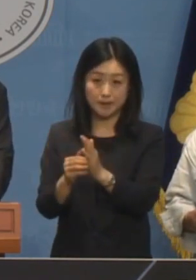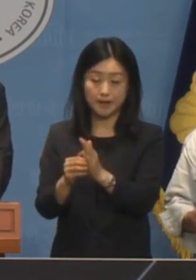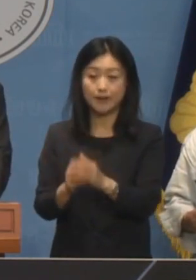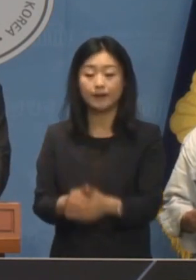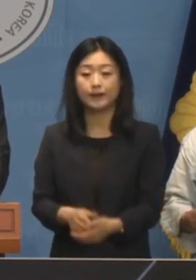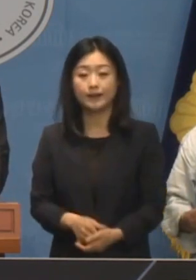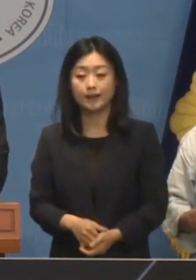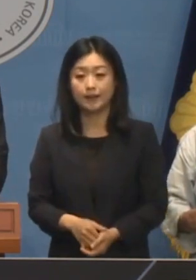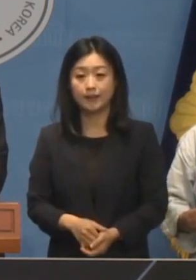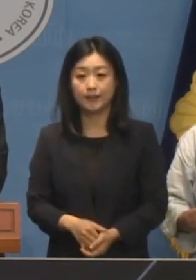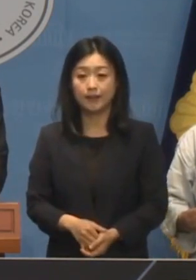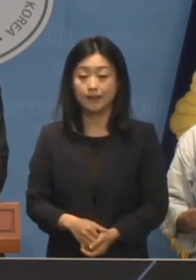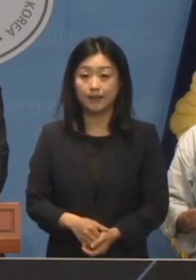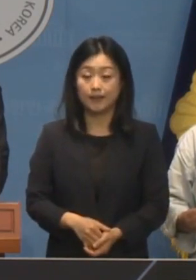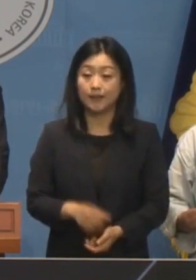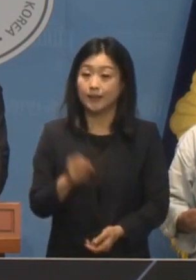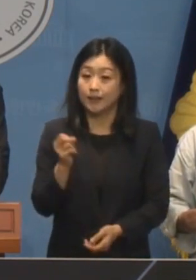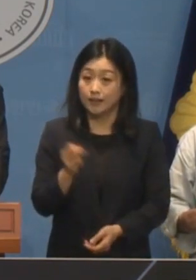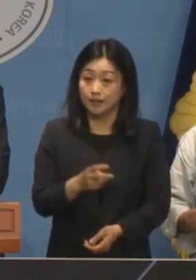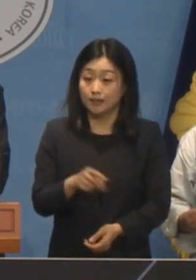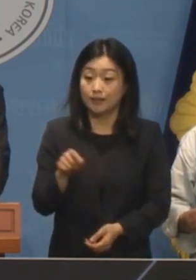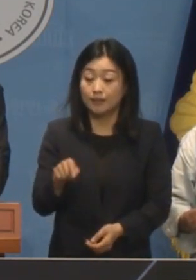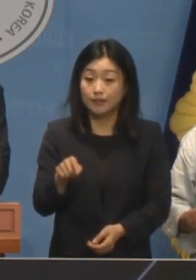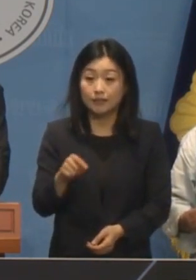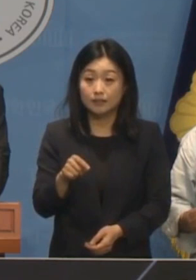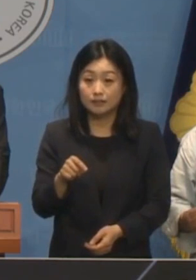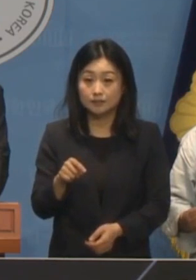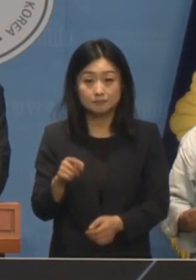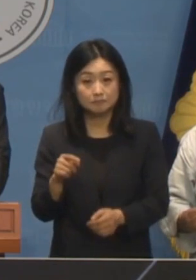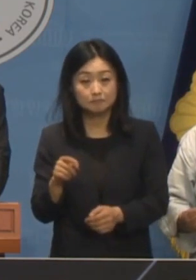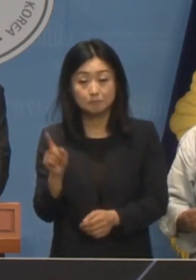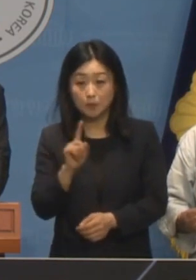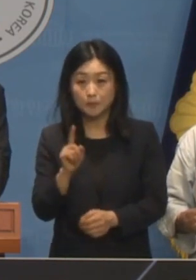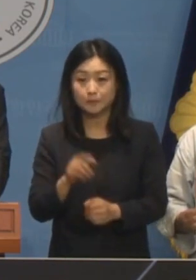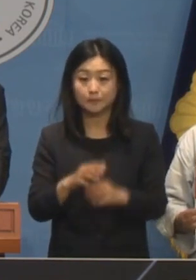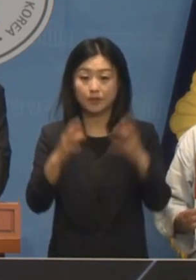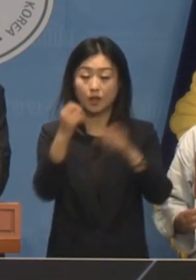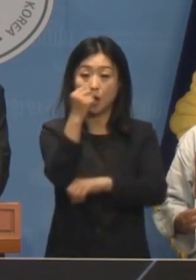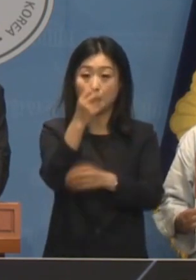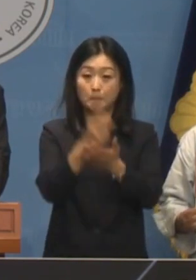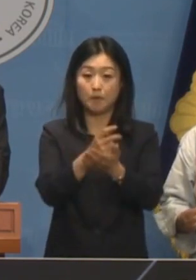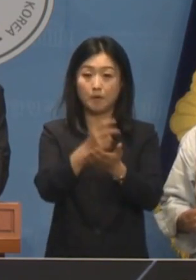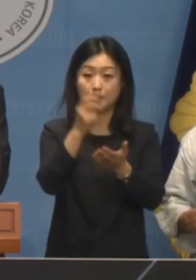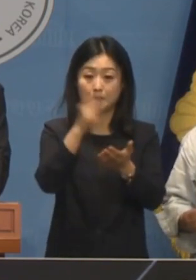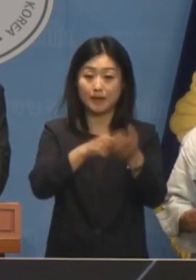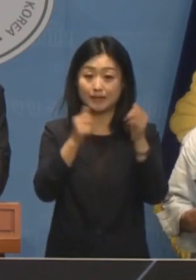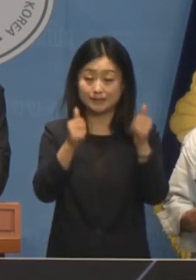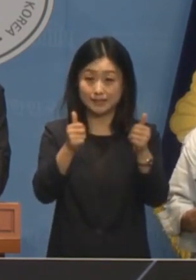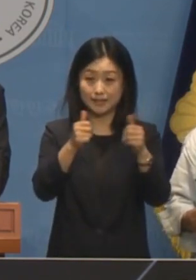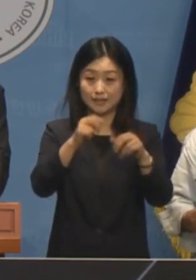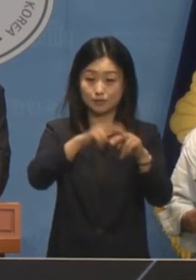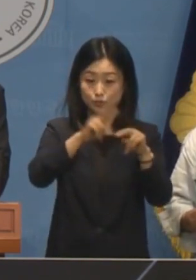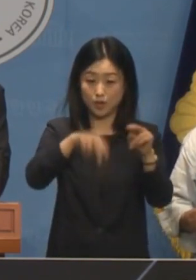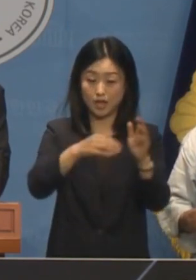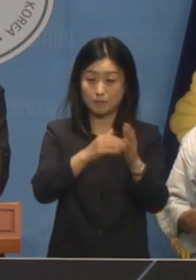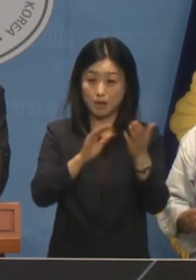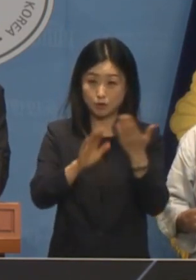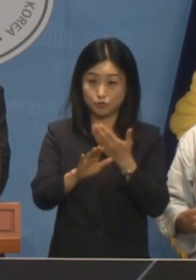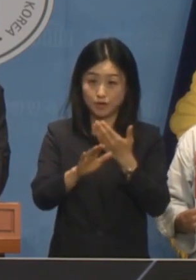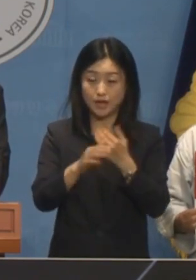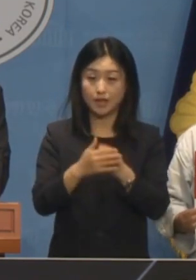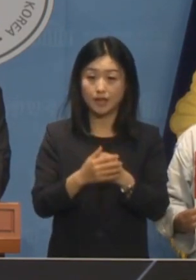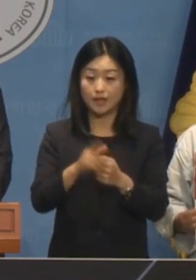있습니다. 이들이 특히 걸고 넘어지는 이 부분은 헌법재판관 퇴임 후 동성애 반대